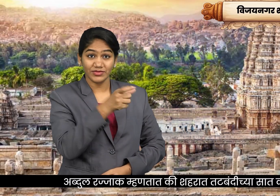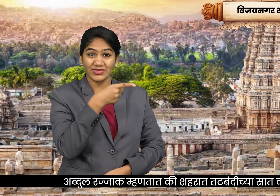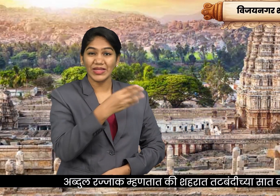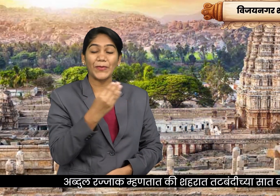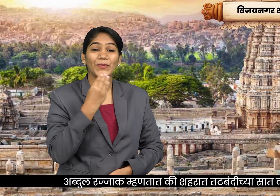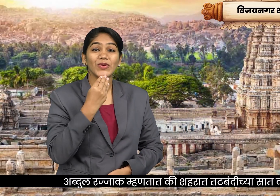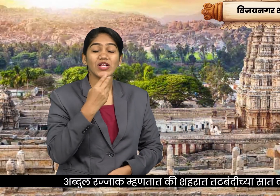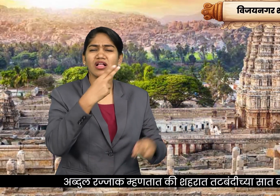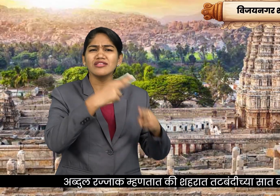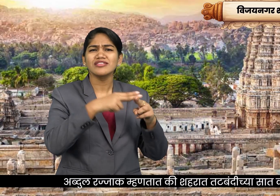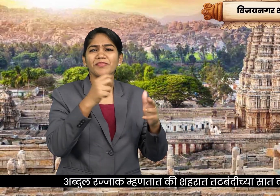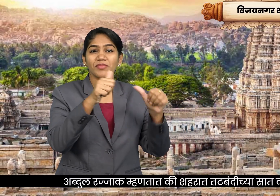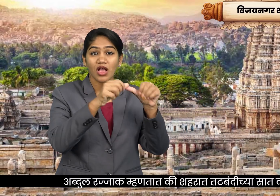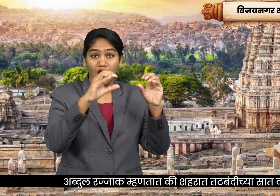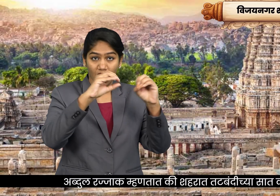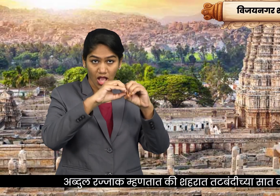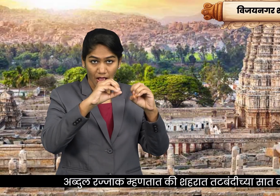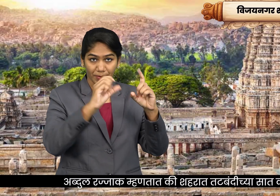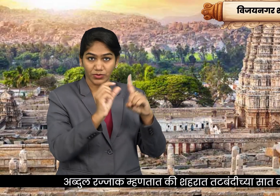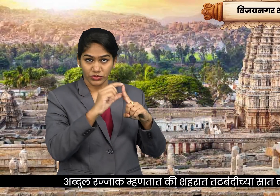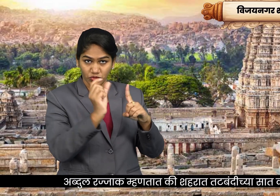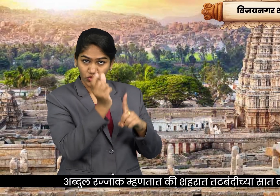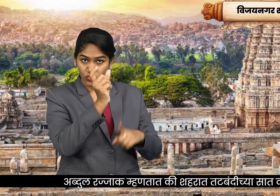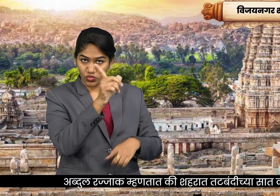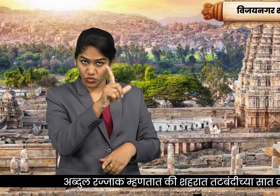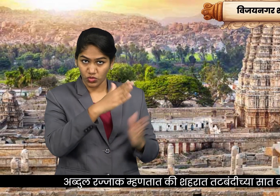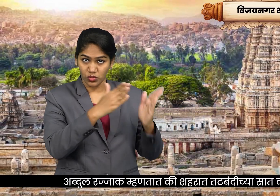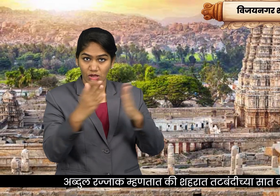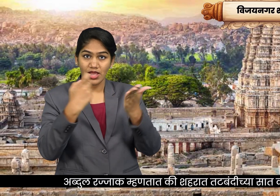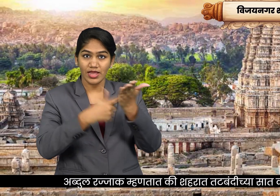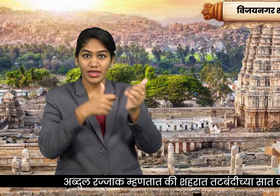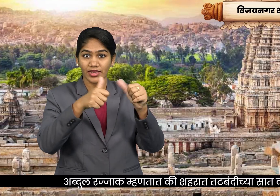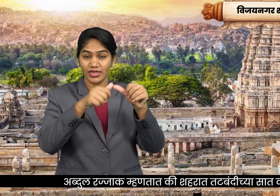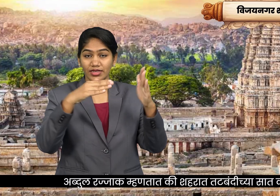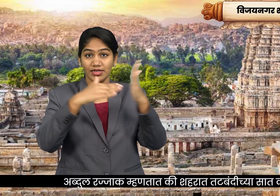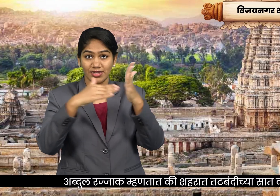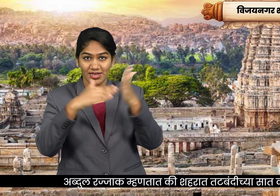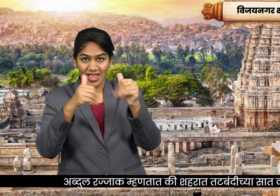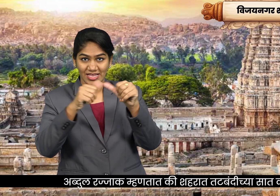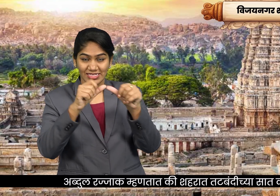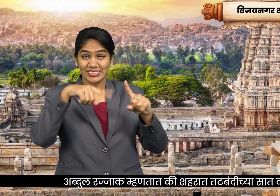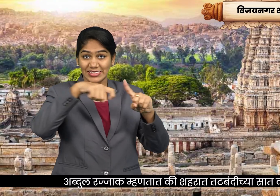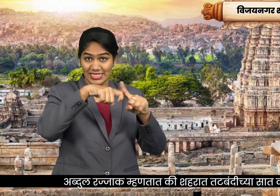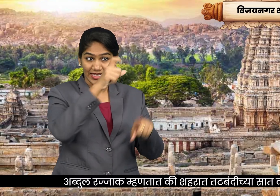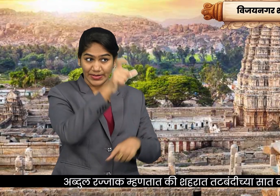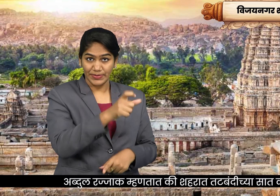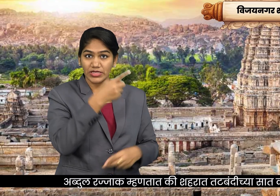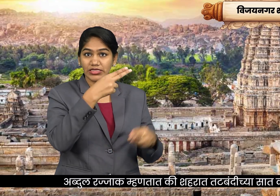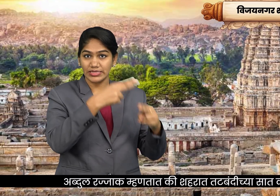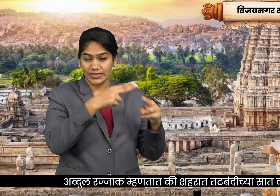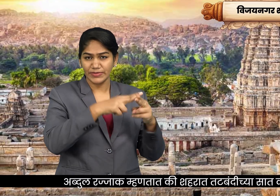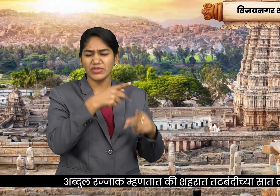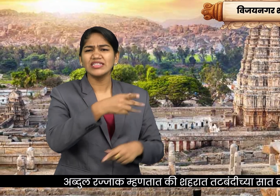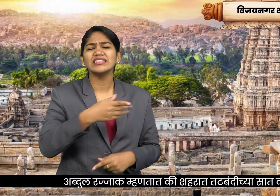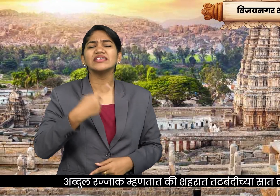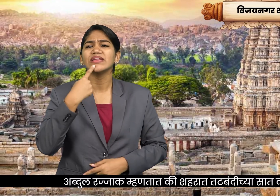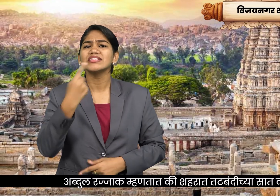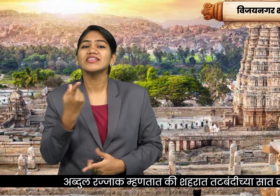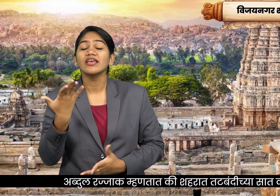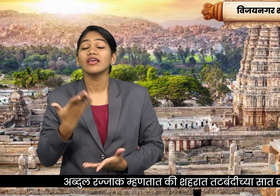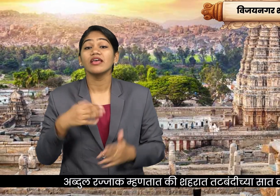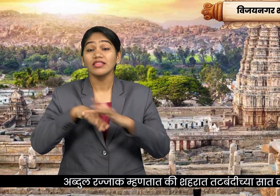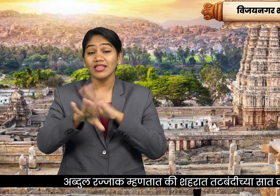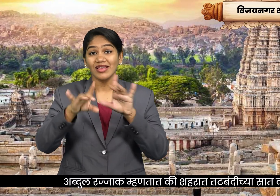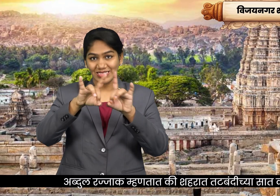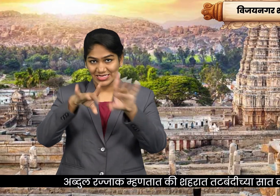अब्दुल रझाक म्हणतात की शहरात तटबंदीच्या 7 काड्या होत्या.